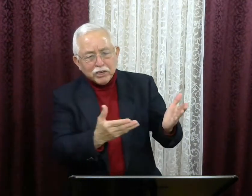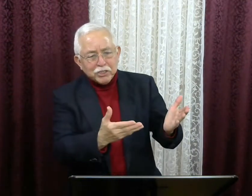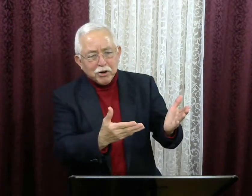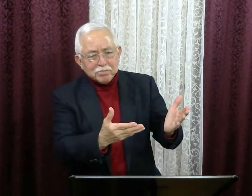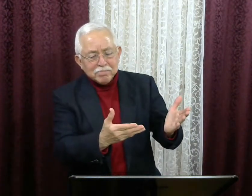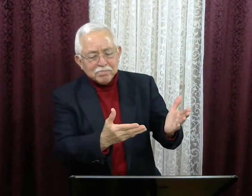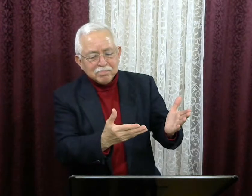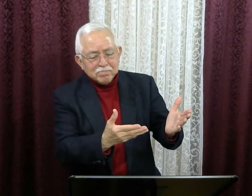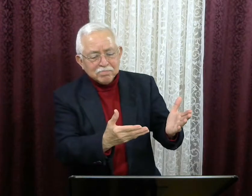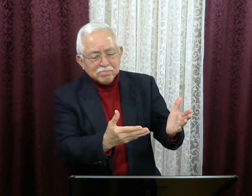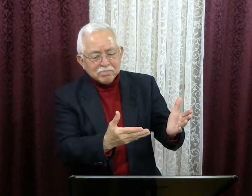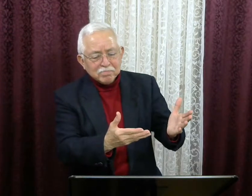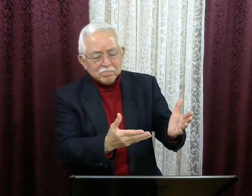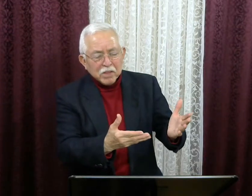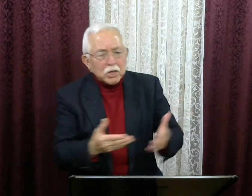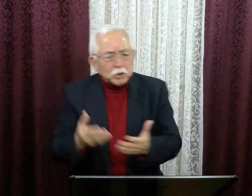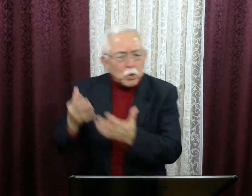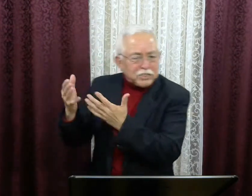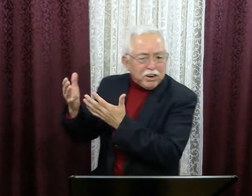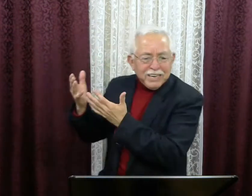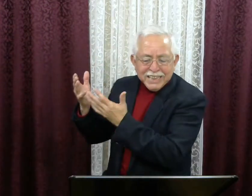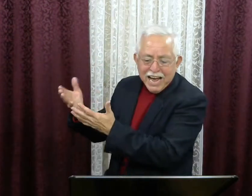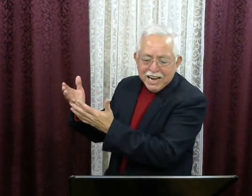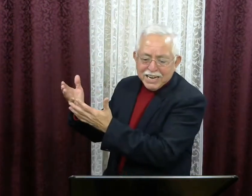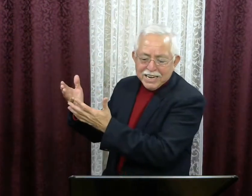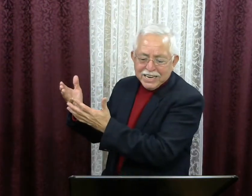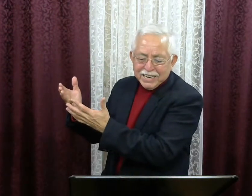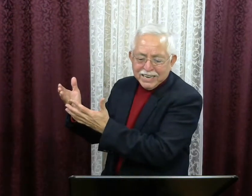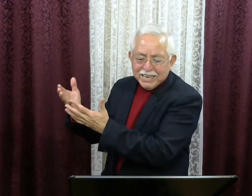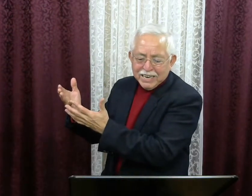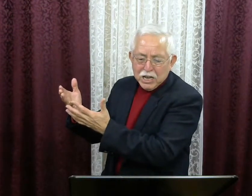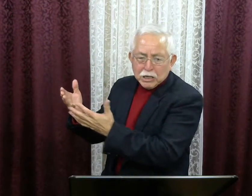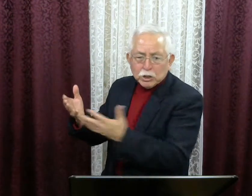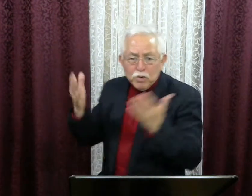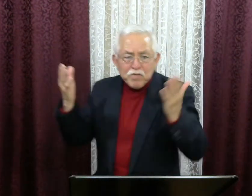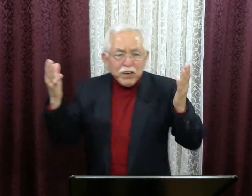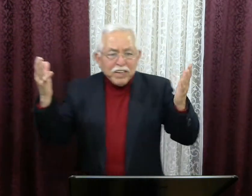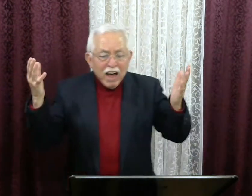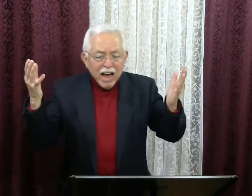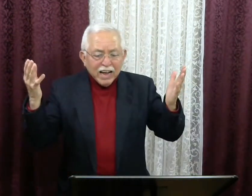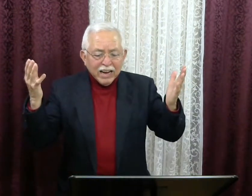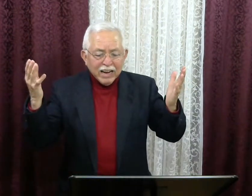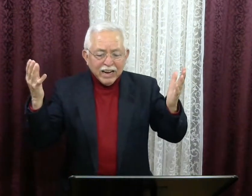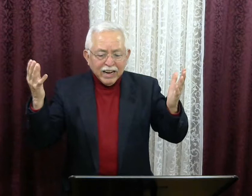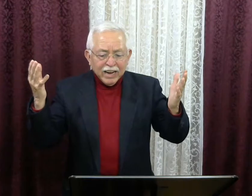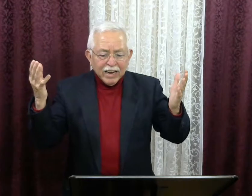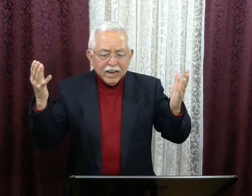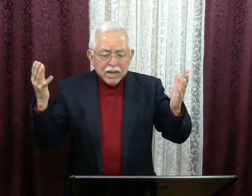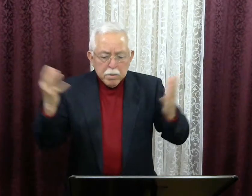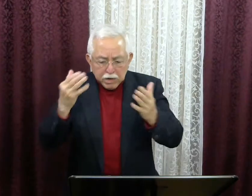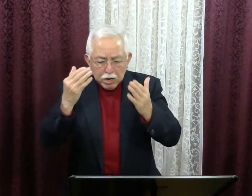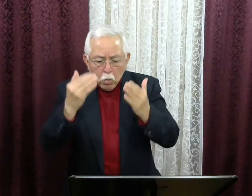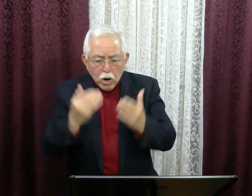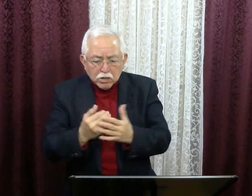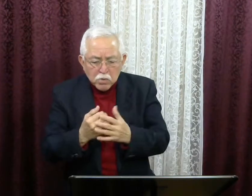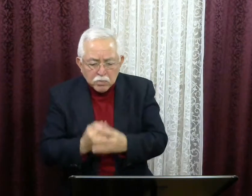perfección, su eternidad, su infinidad. Me recuerdo muy bien